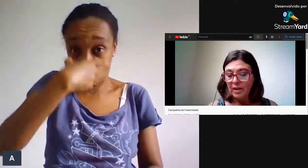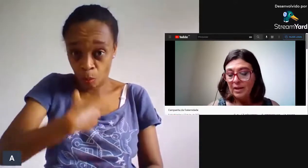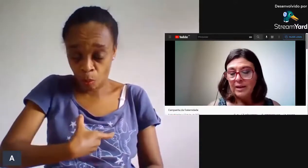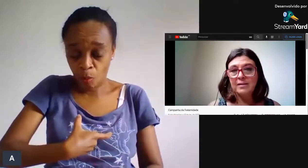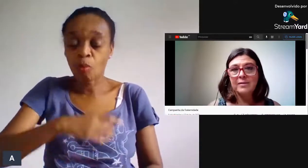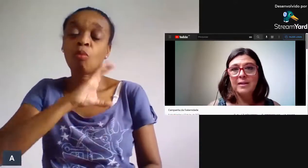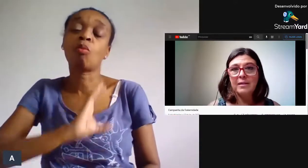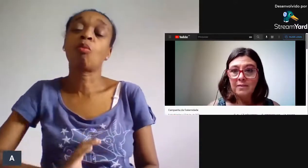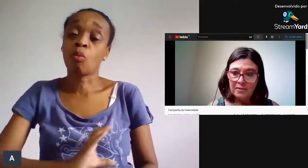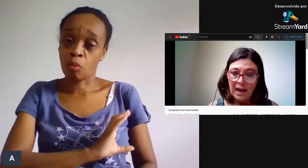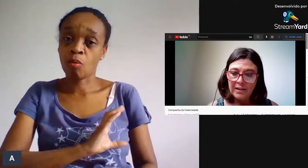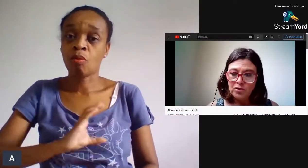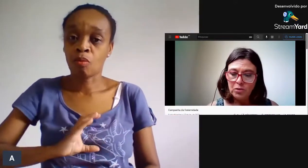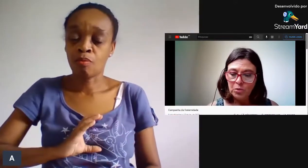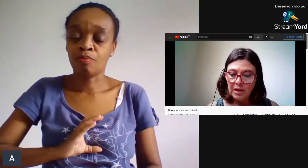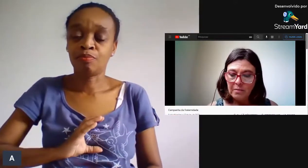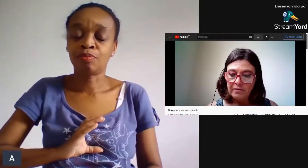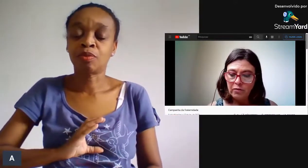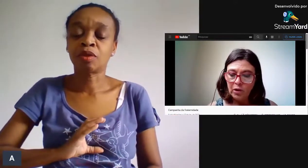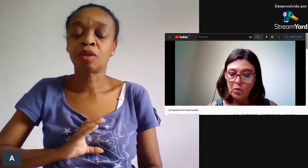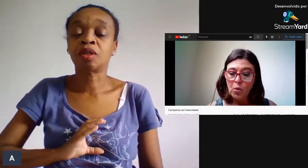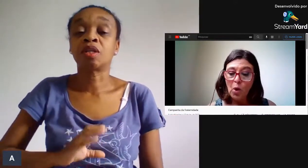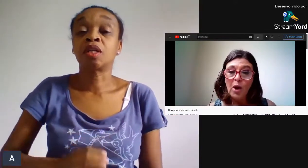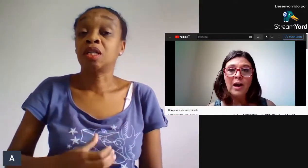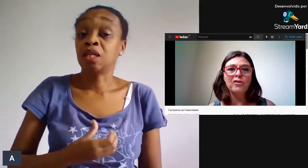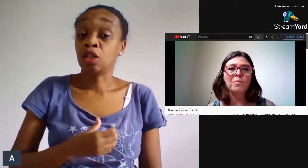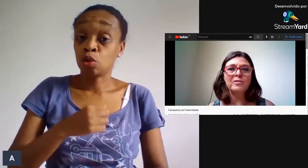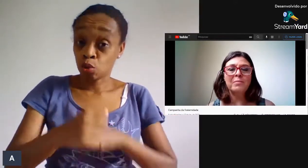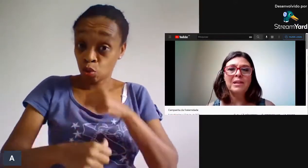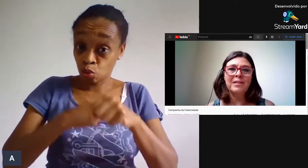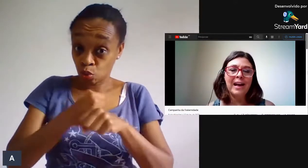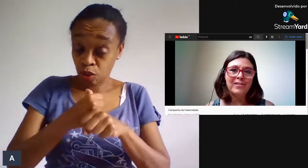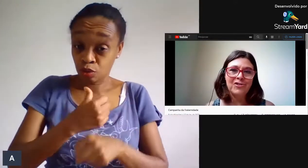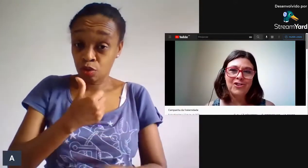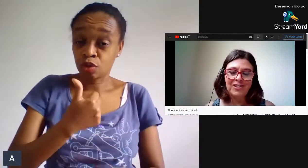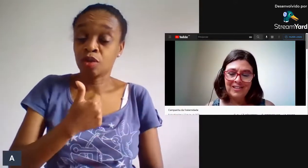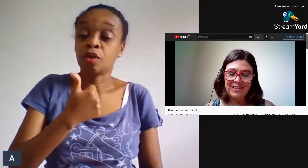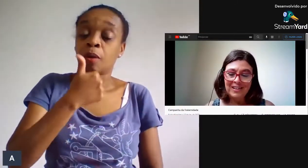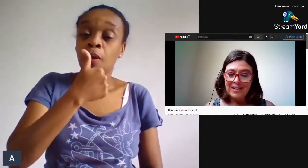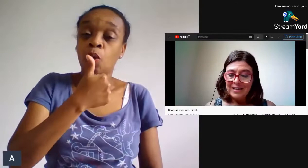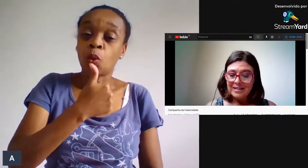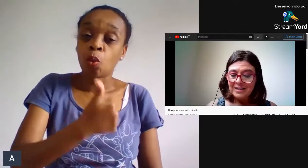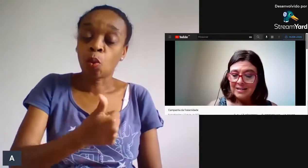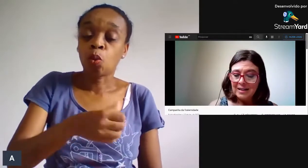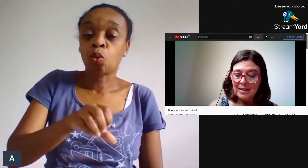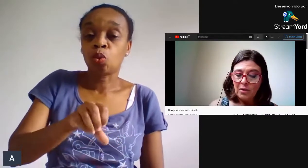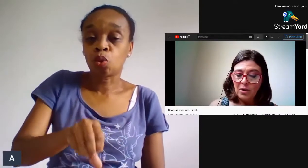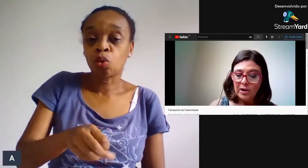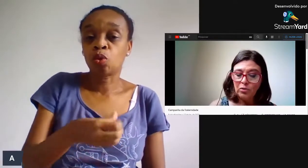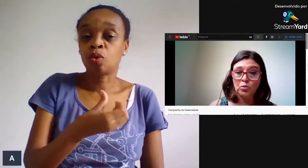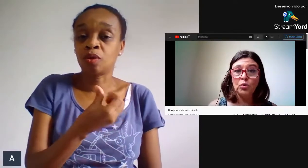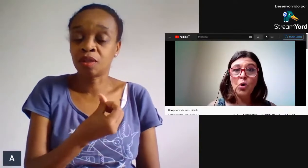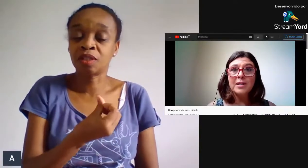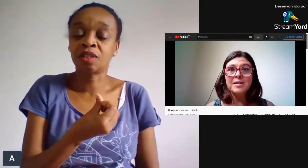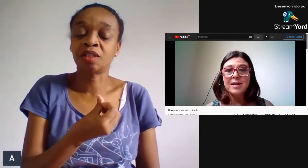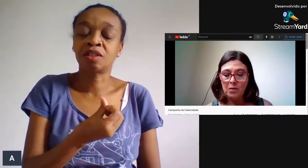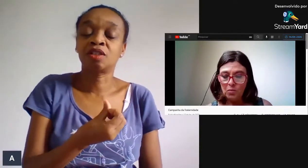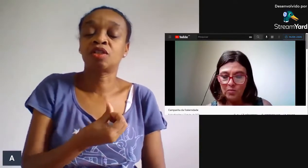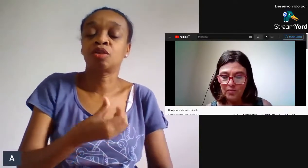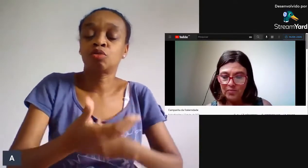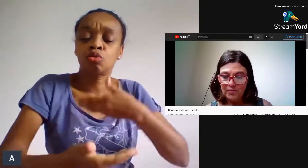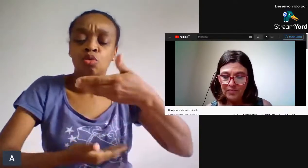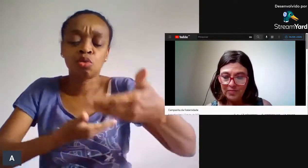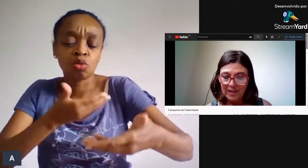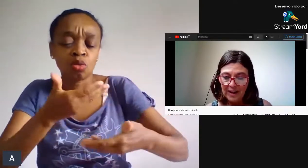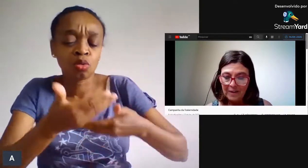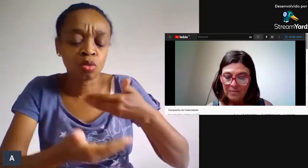cristão. Em 67, o tema foi corresponsabilidade. 68,